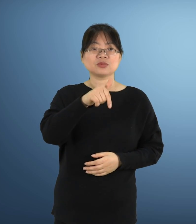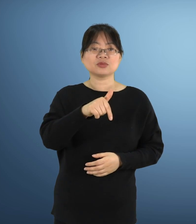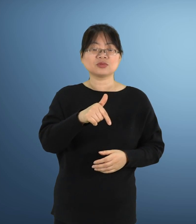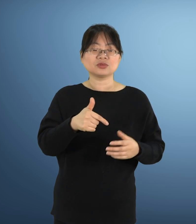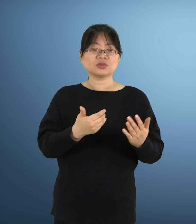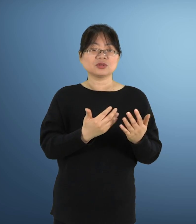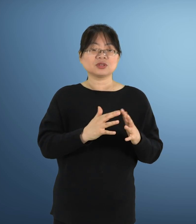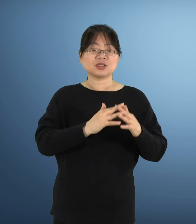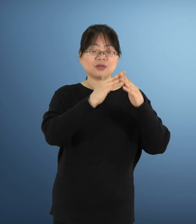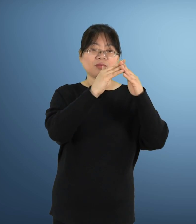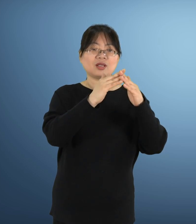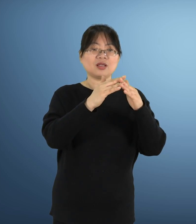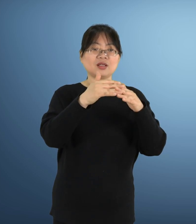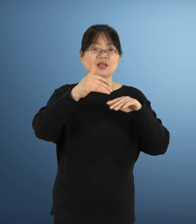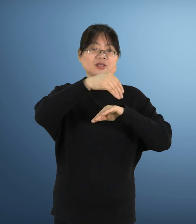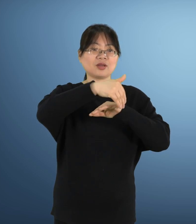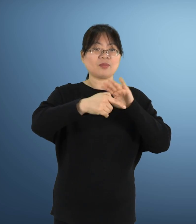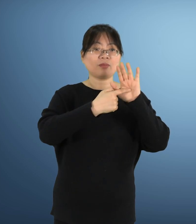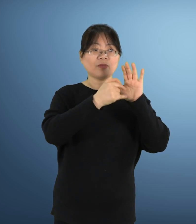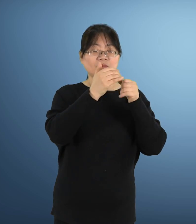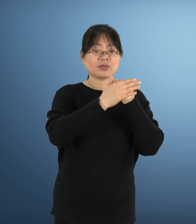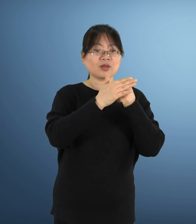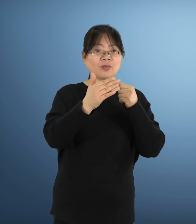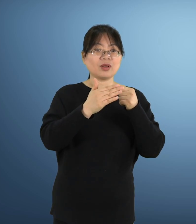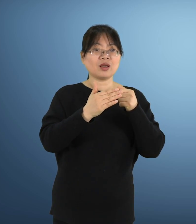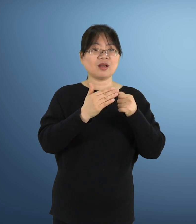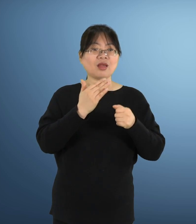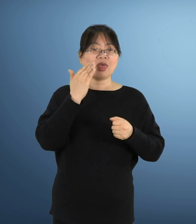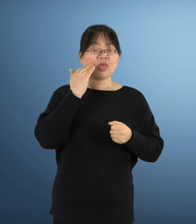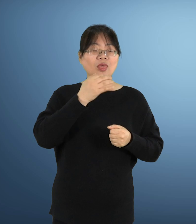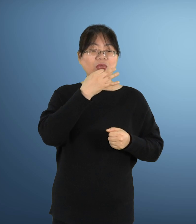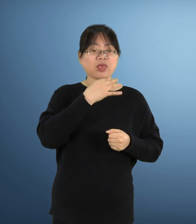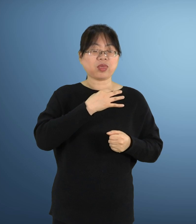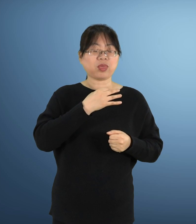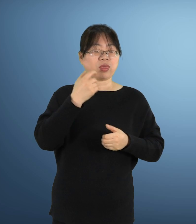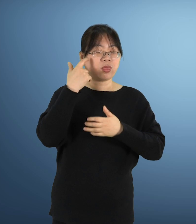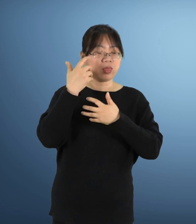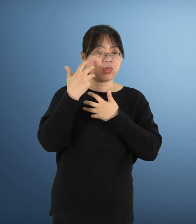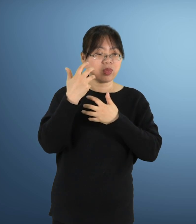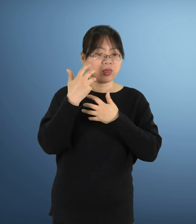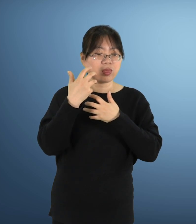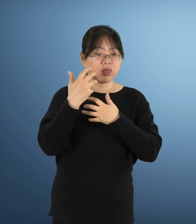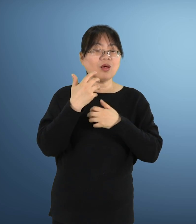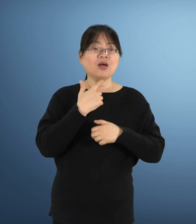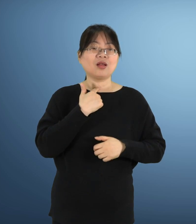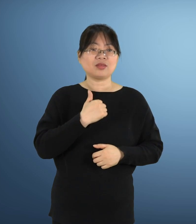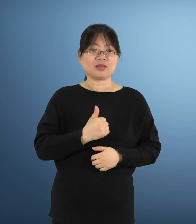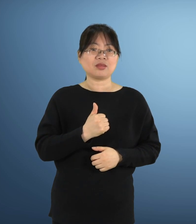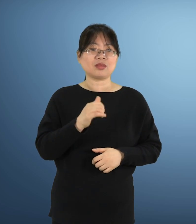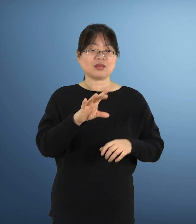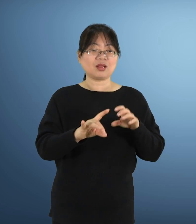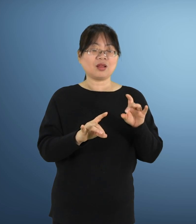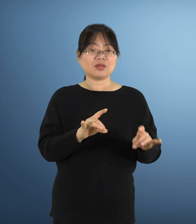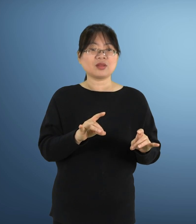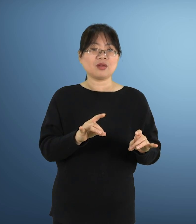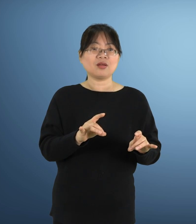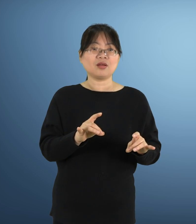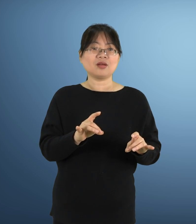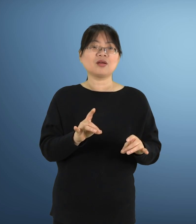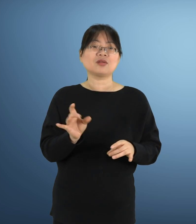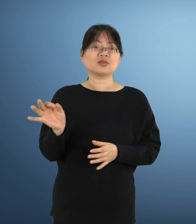강북개발계획 발표가 나와서 수익률에 목말랐던 유동자산이 이